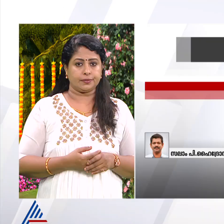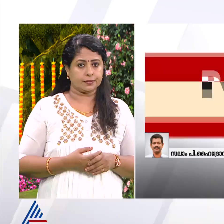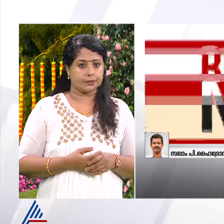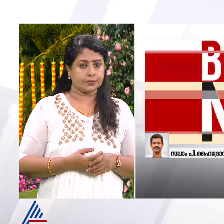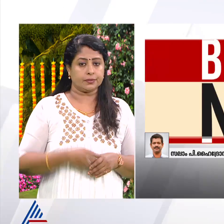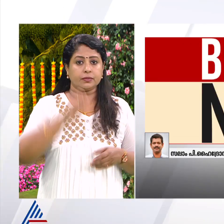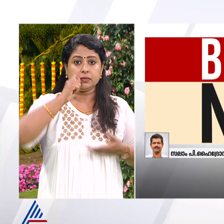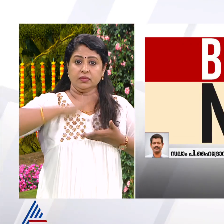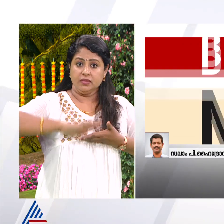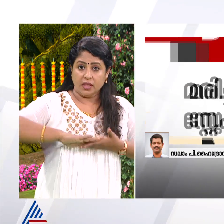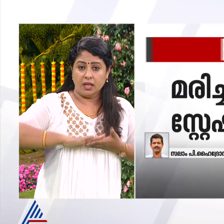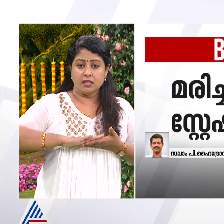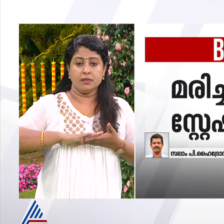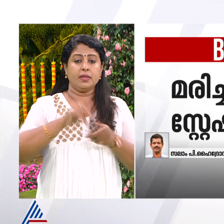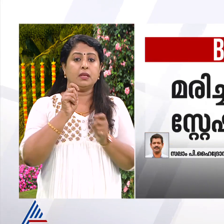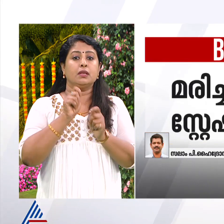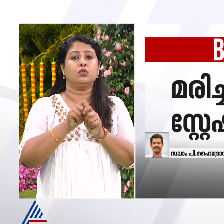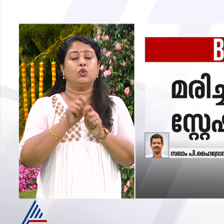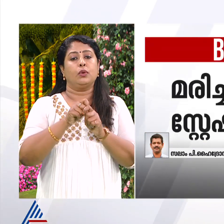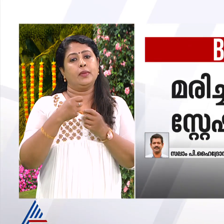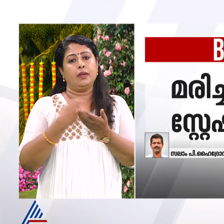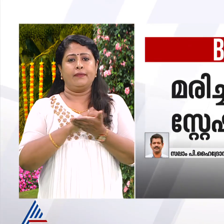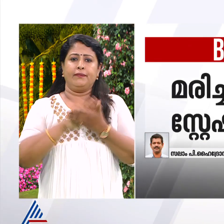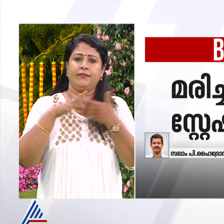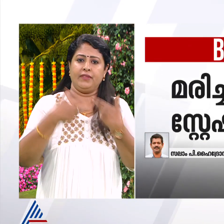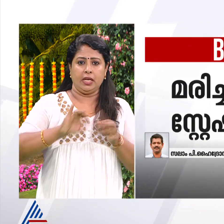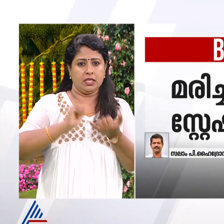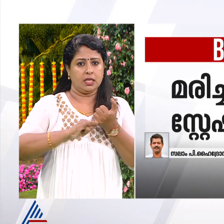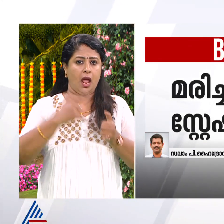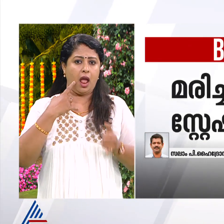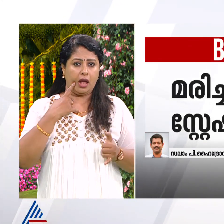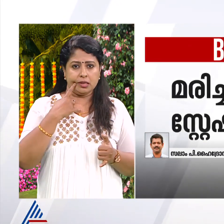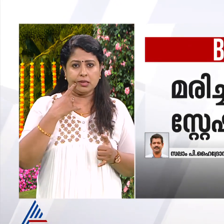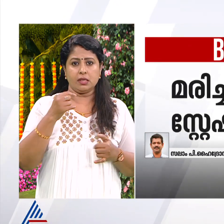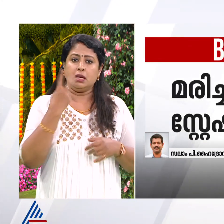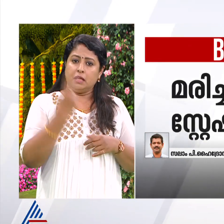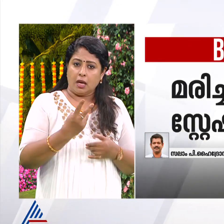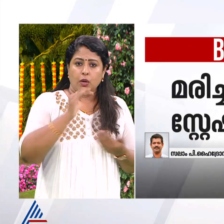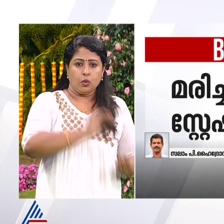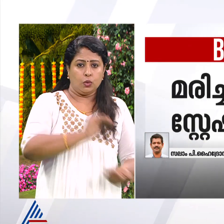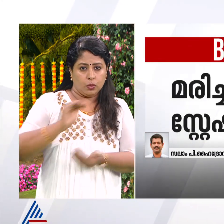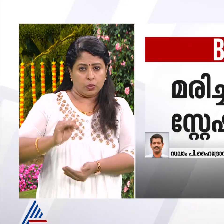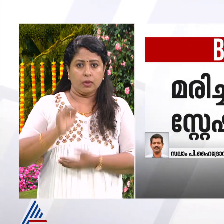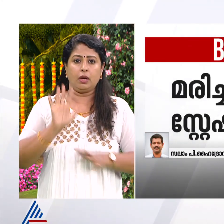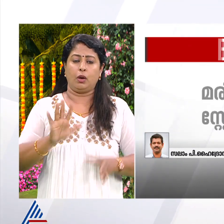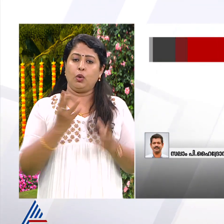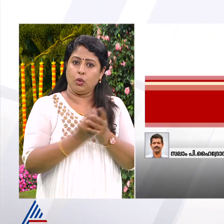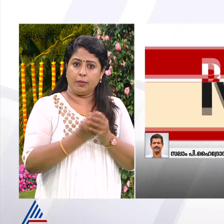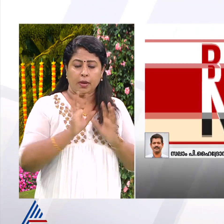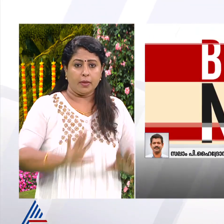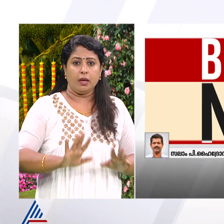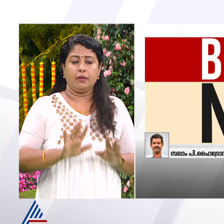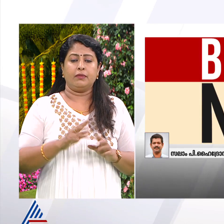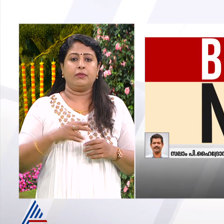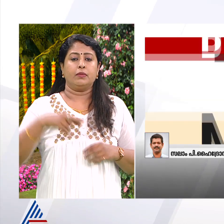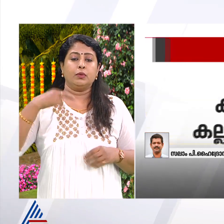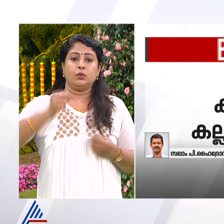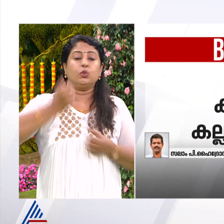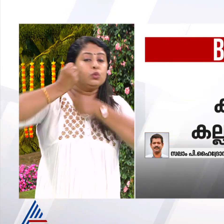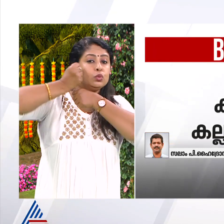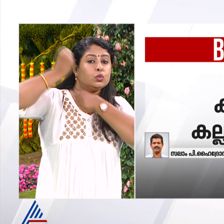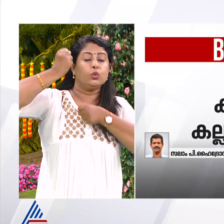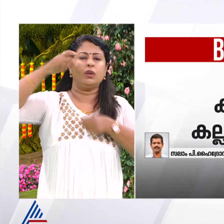ഭർത്താവ് റിട്ടയർഡ് സിവിൽ റിട്ടയർഡ് എസ് ഐ ആയ പ്രസാദാണ് ഭർത്താവ്. രണ്ട് മക്കളുണ്ട്. എന്താണ് ആത്മഹത്യ കാരണം